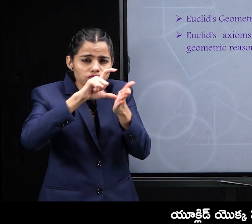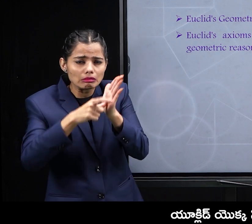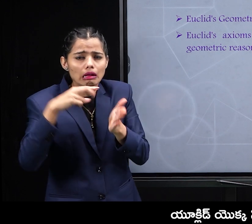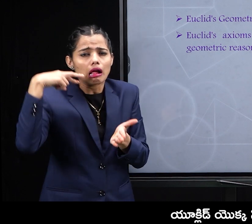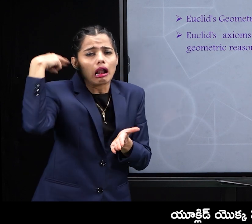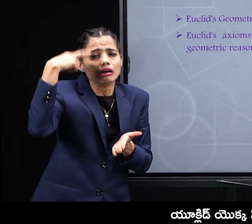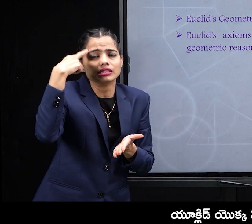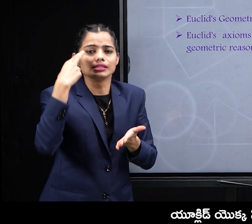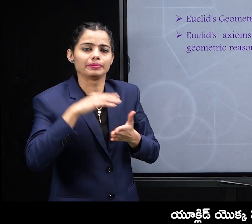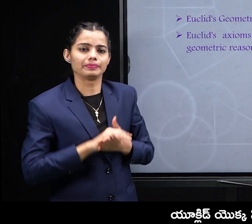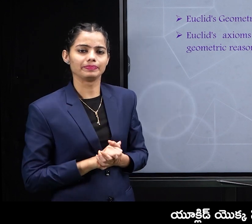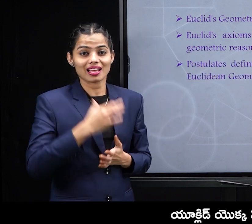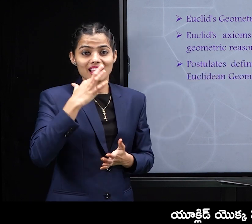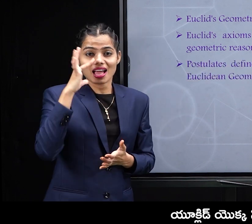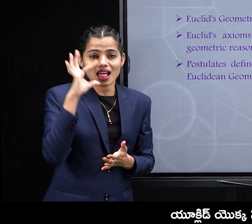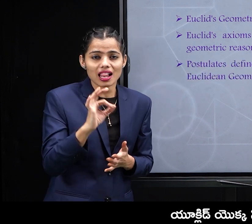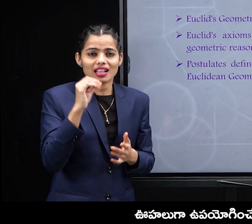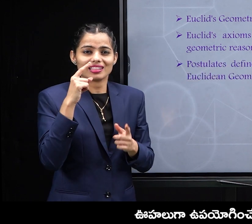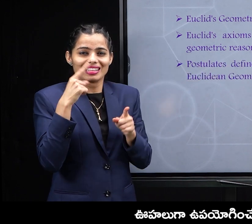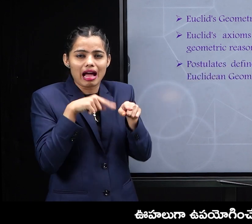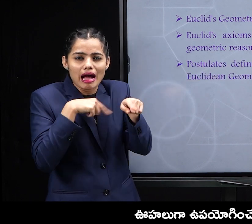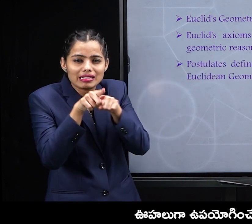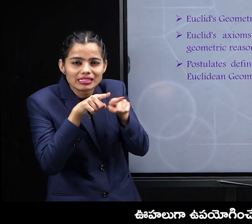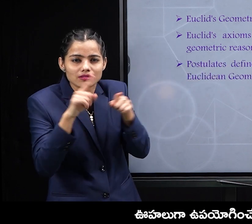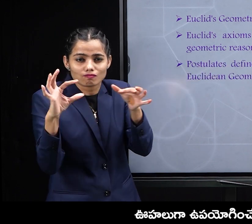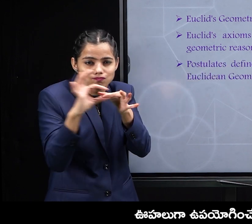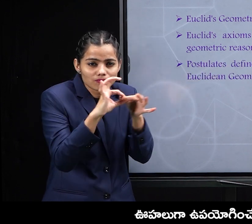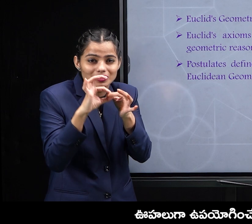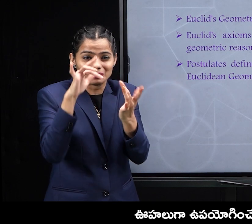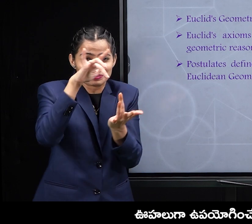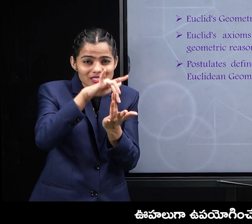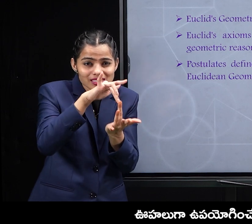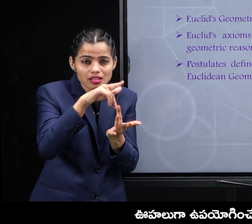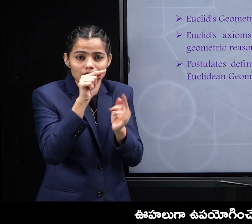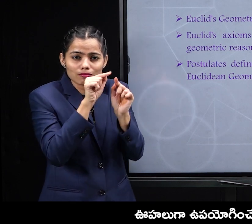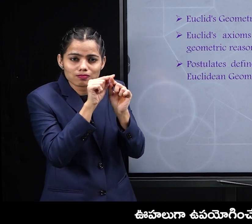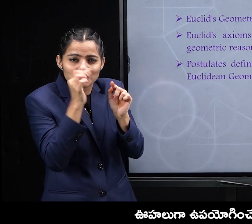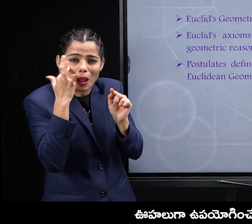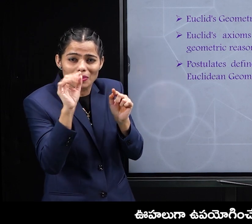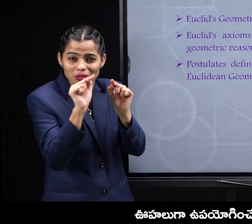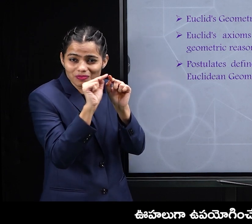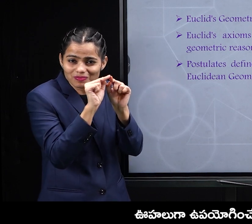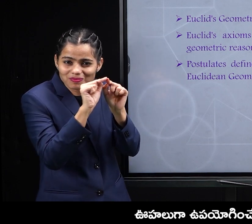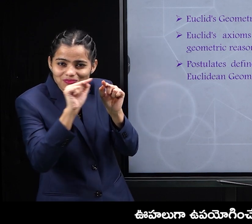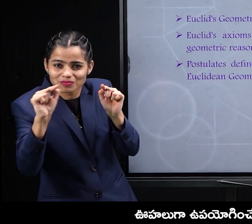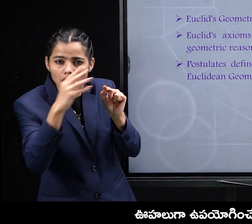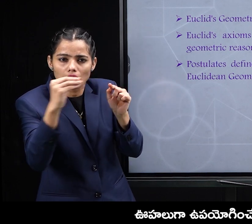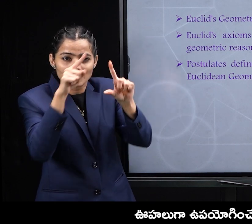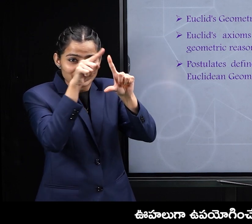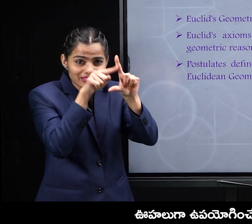रेकागनित तार्क्रिकम्लो वूहलुगा उपयोंगी इन्चे स्वीय स्पस्टमैन सत्यालनू सूचिस्ताई